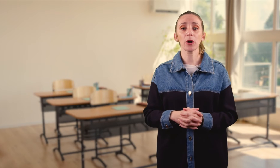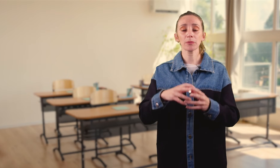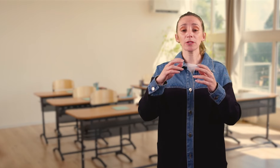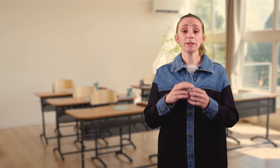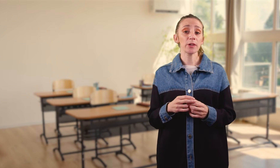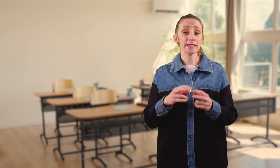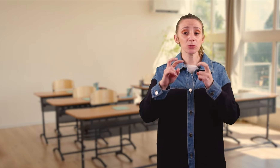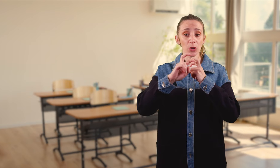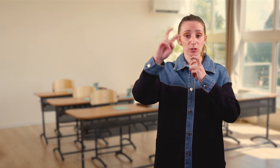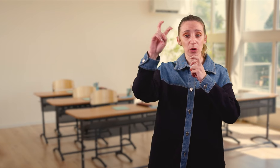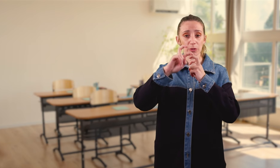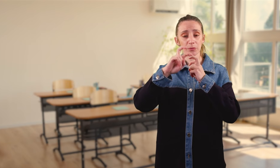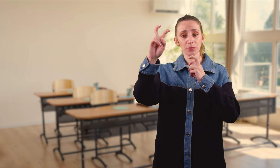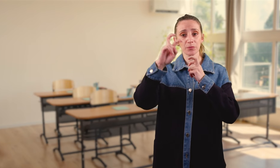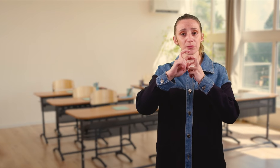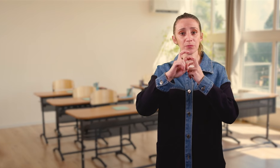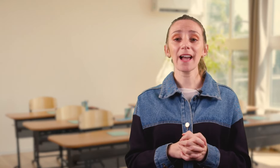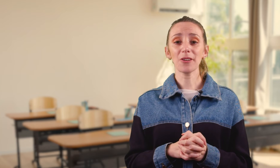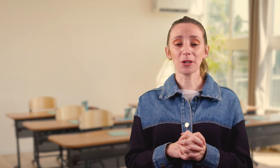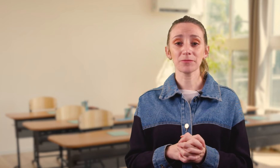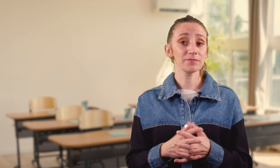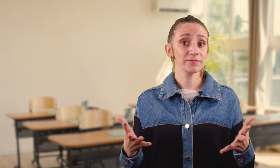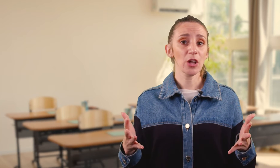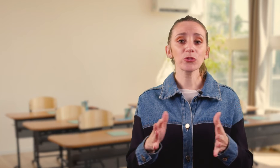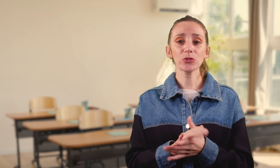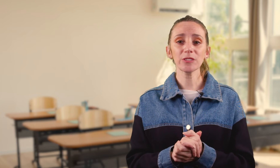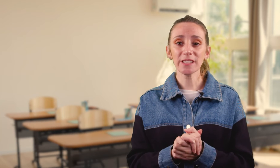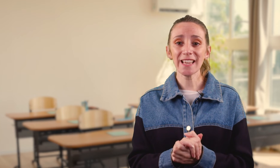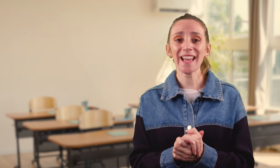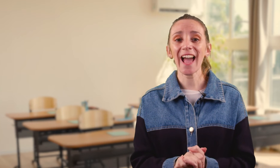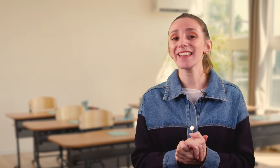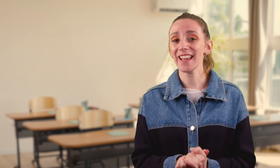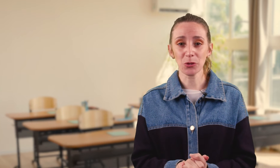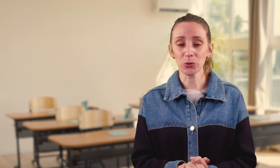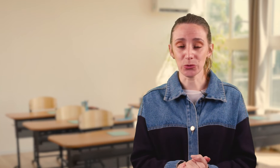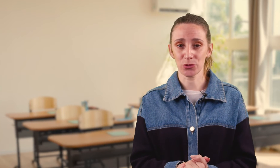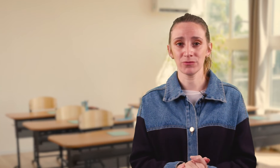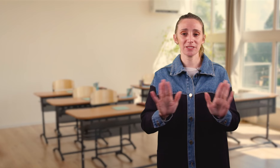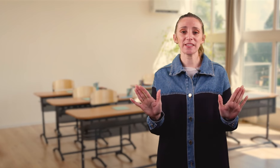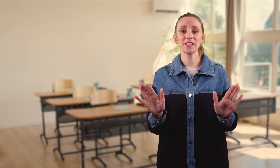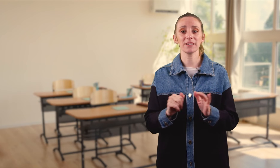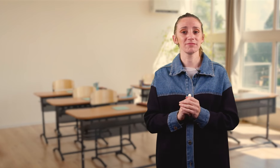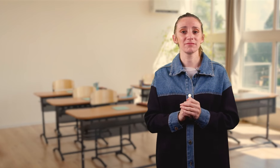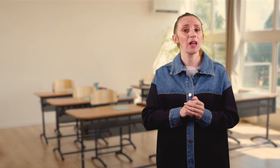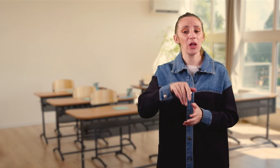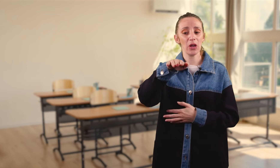proformes des moyens de transport. Alors, tout ce qui est à 4 roues, c'est facile, hein?